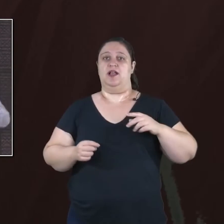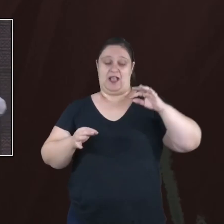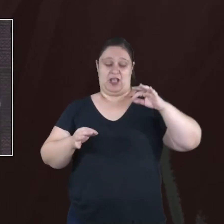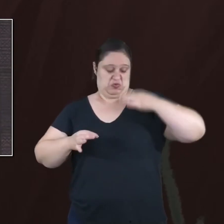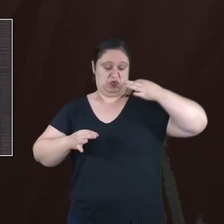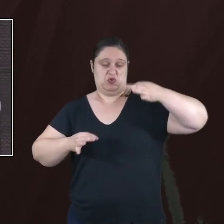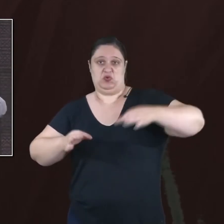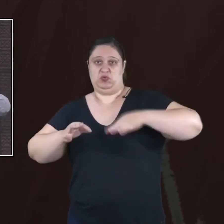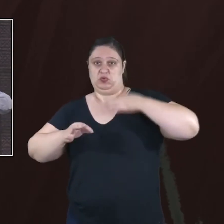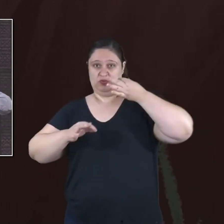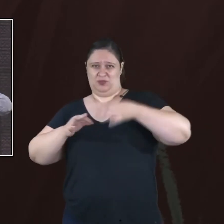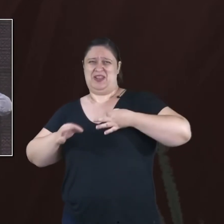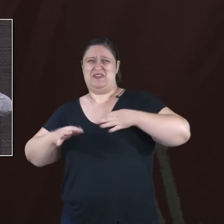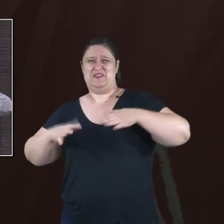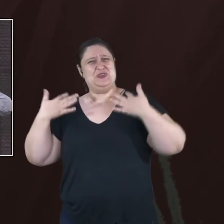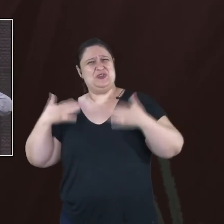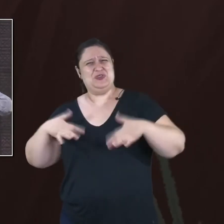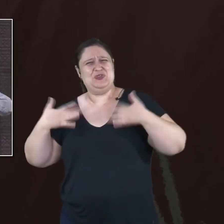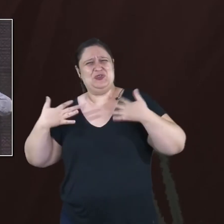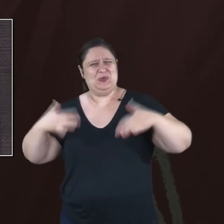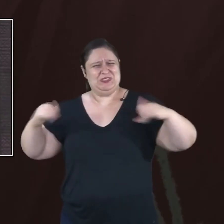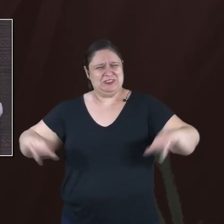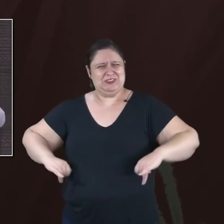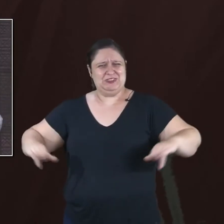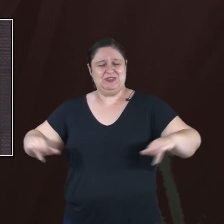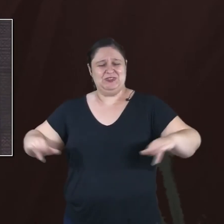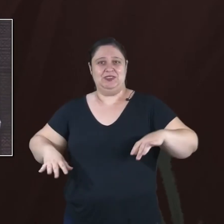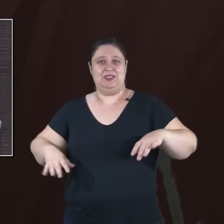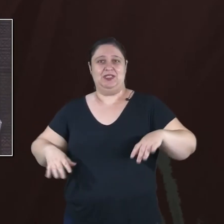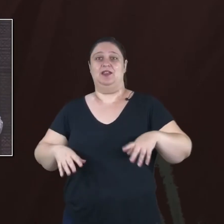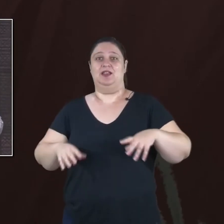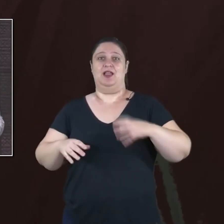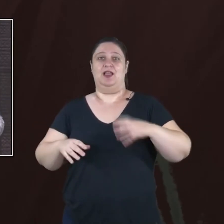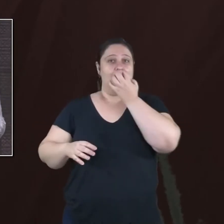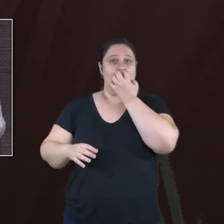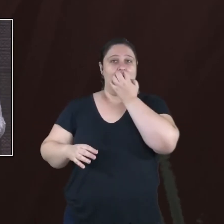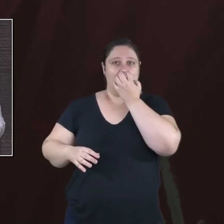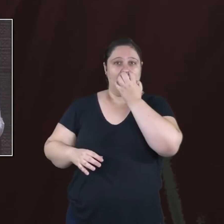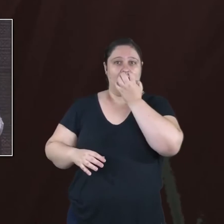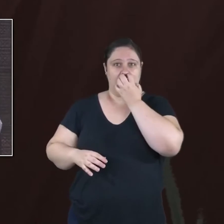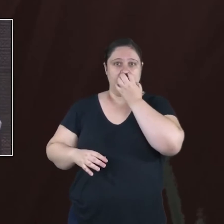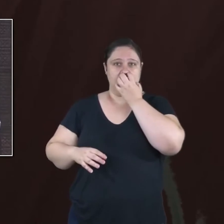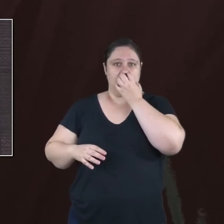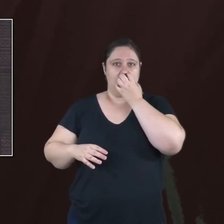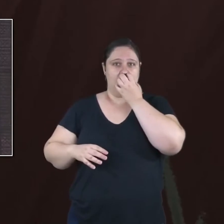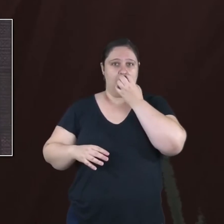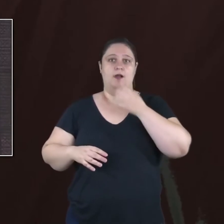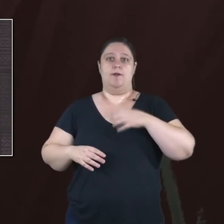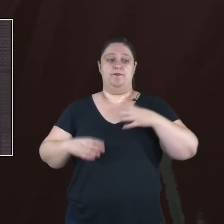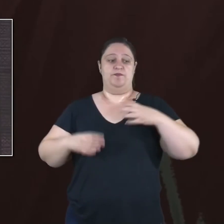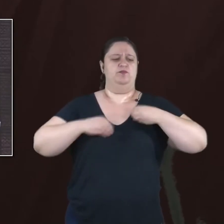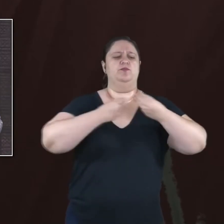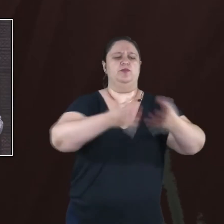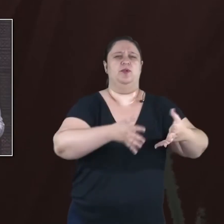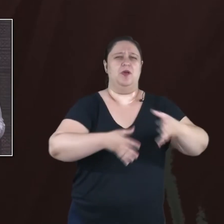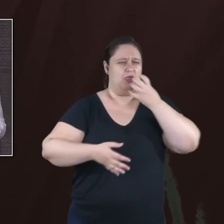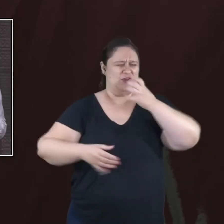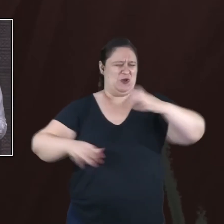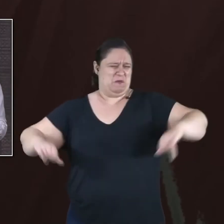e jogados para os cachorros. Os cachorros despedaçavam os cristãos.